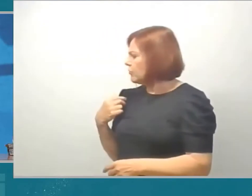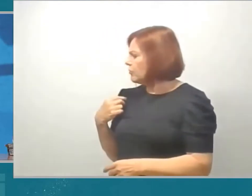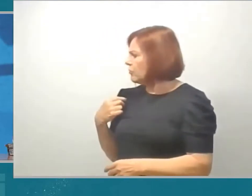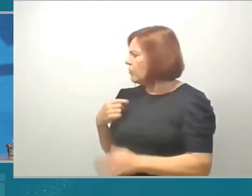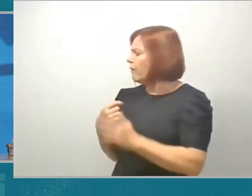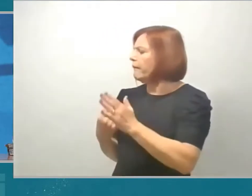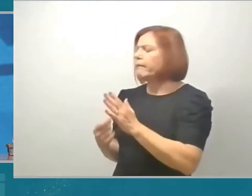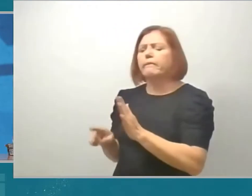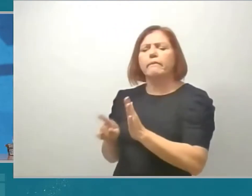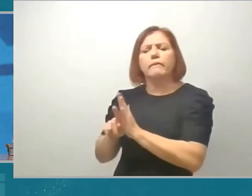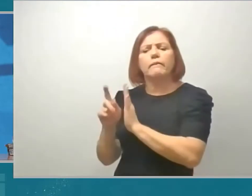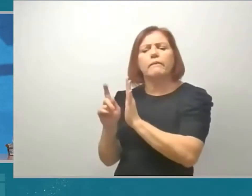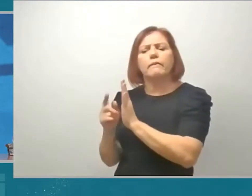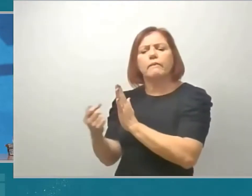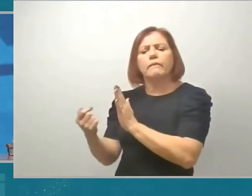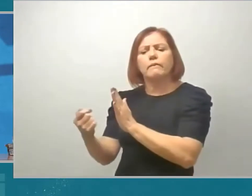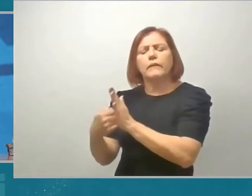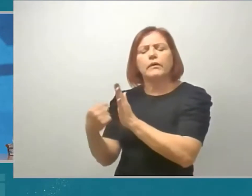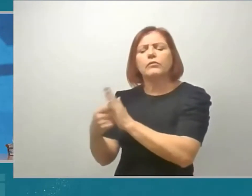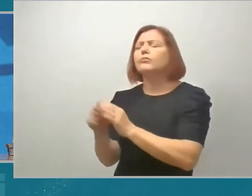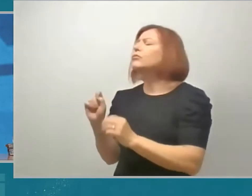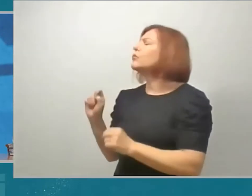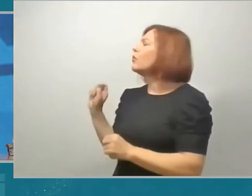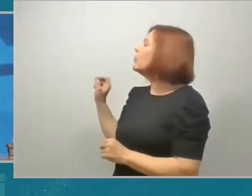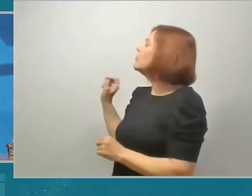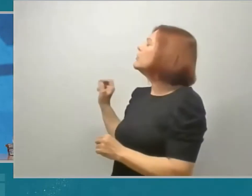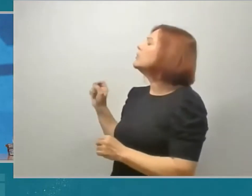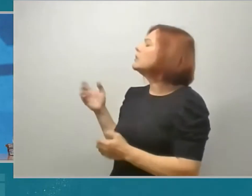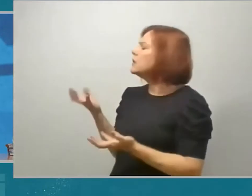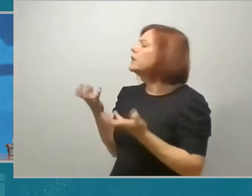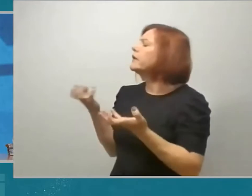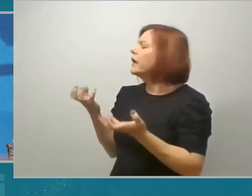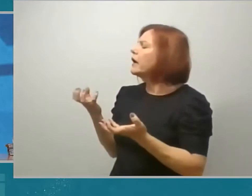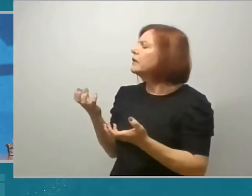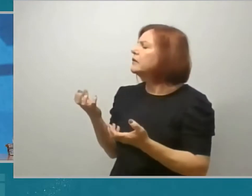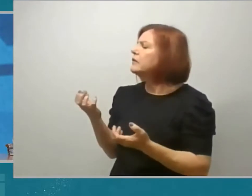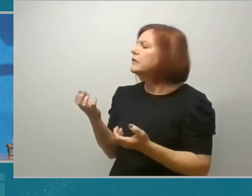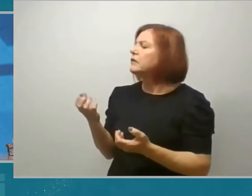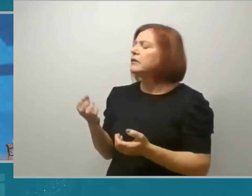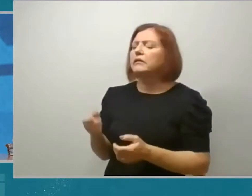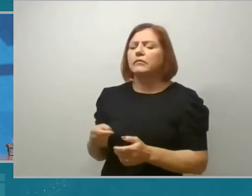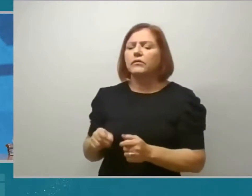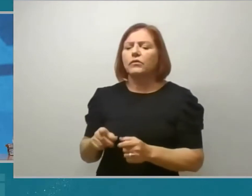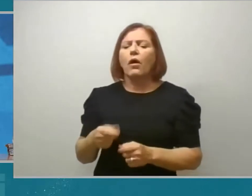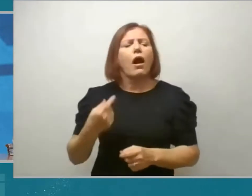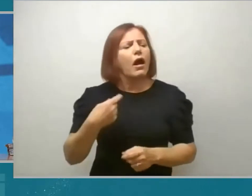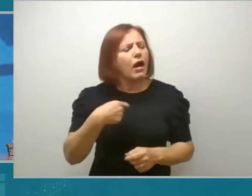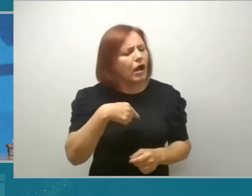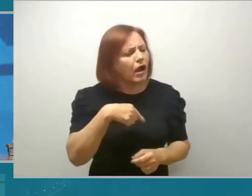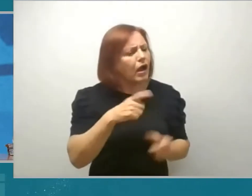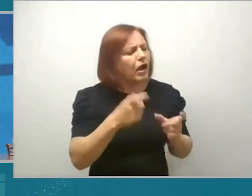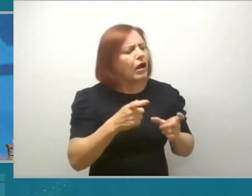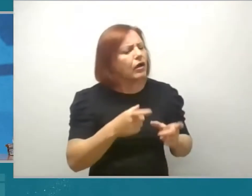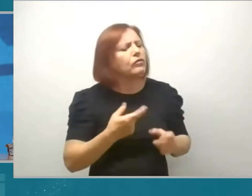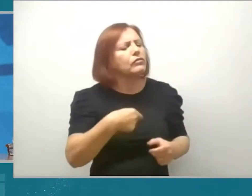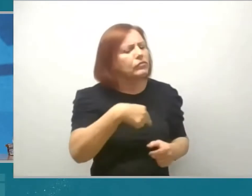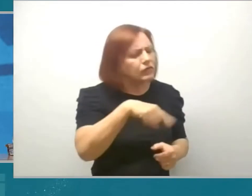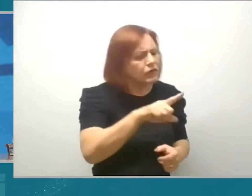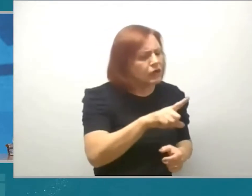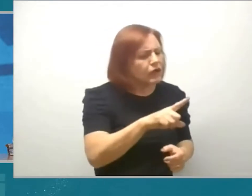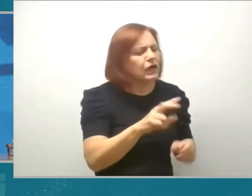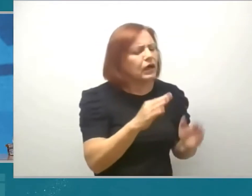Rabi, que quer dizer mestre, onde assistes? Respondeu-lhes: vinde e vede. Foram, pois,